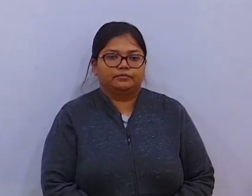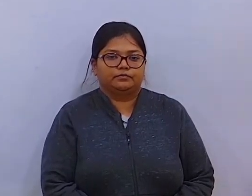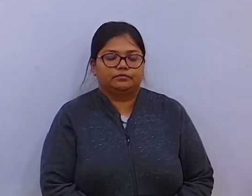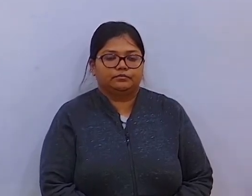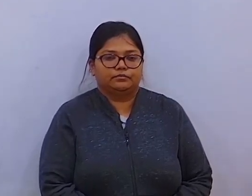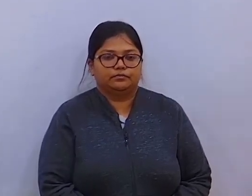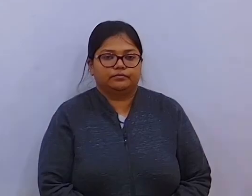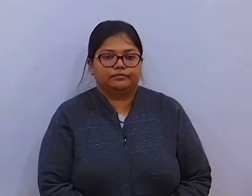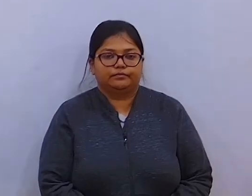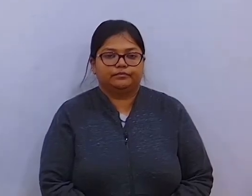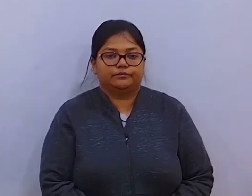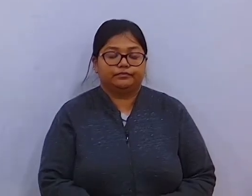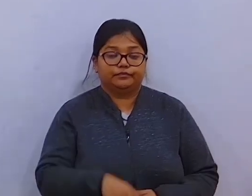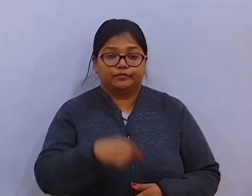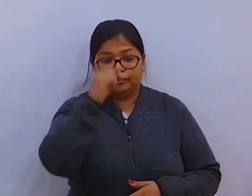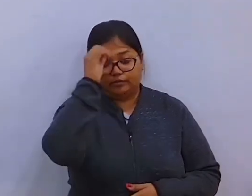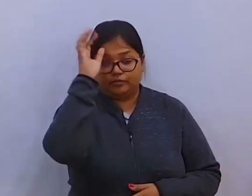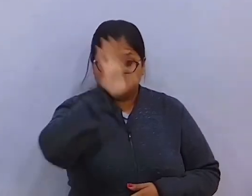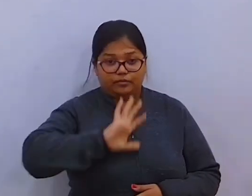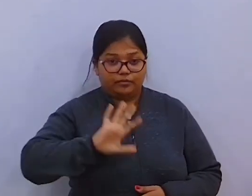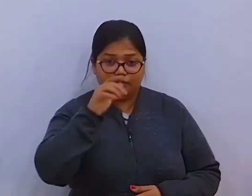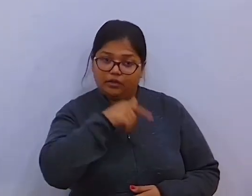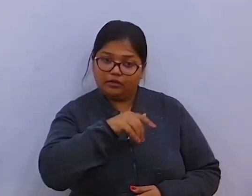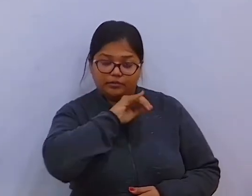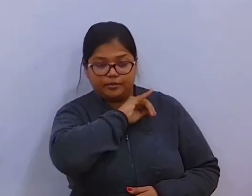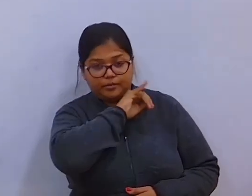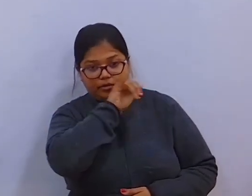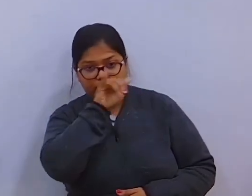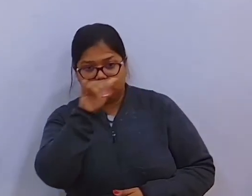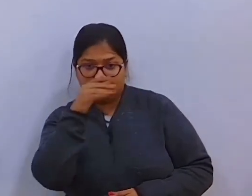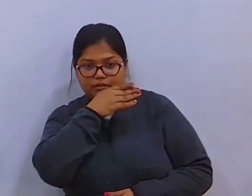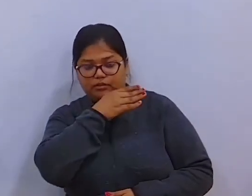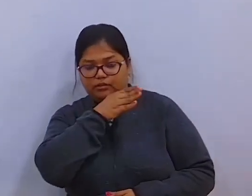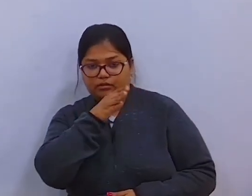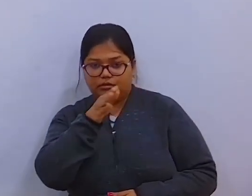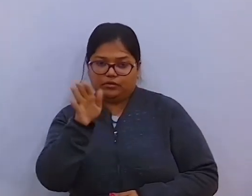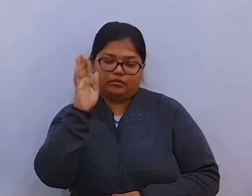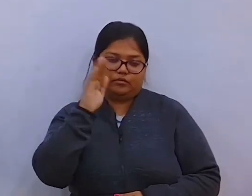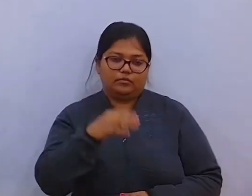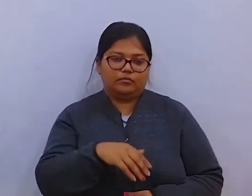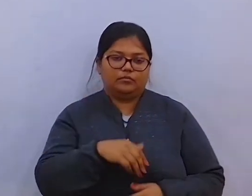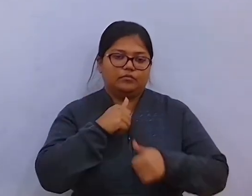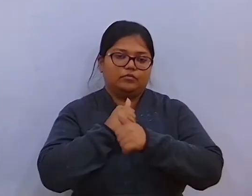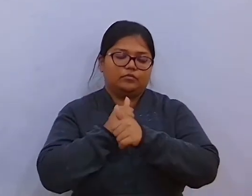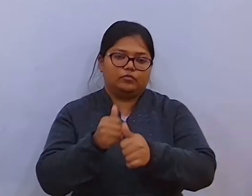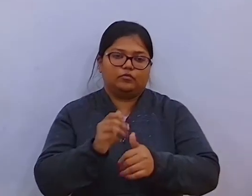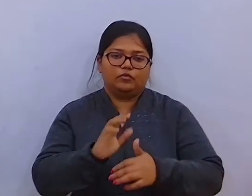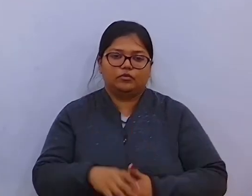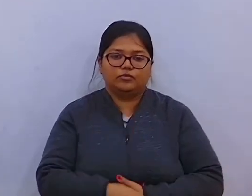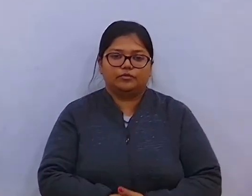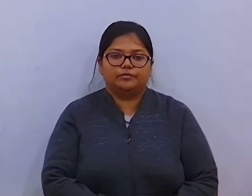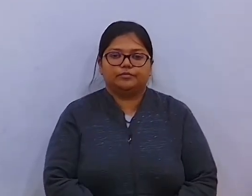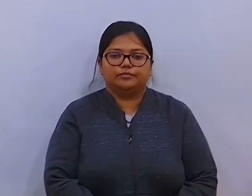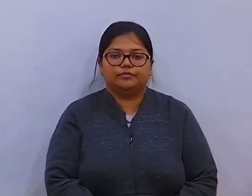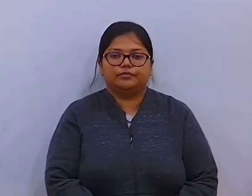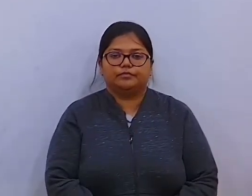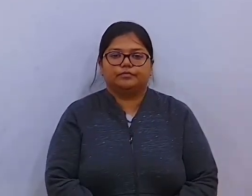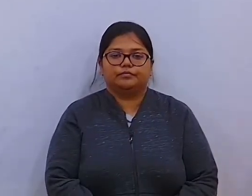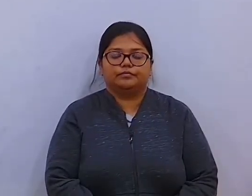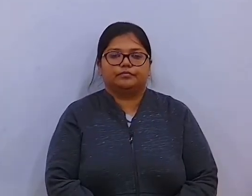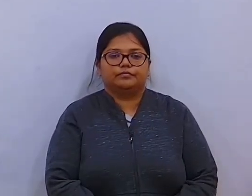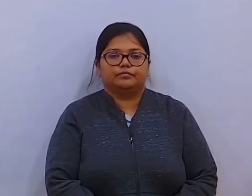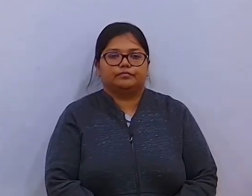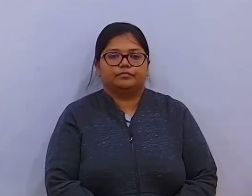भी अलग अलग कारकों पर निर्भर है ना, उन्हीं कारणों के द्वारा ही क्या होता है भारत के मानसून पर वो